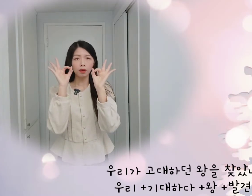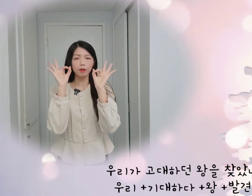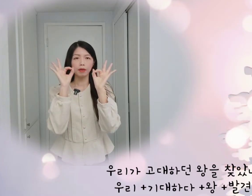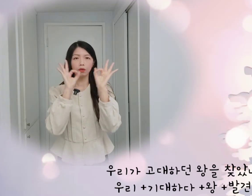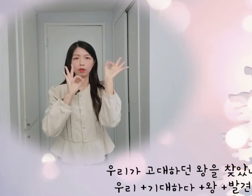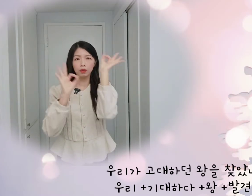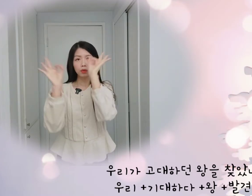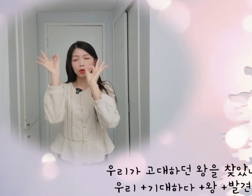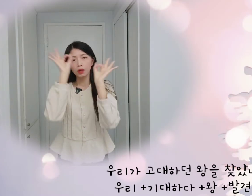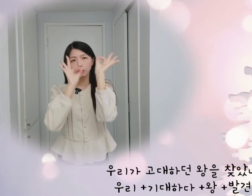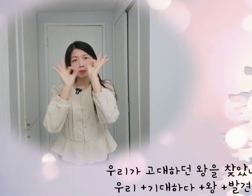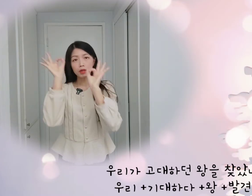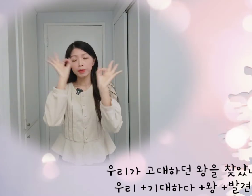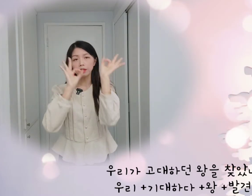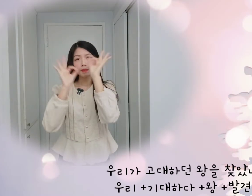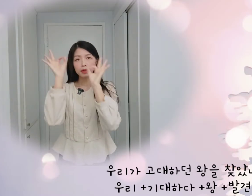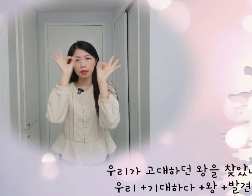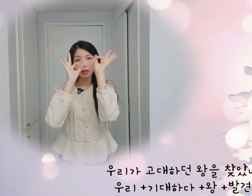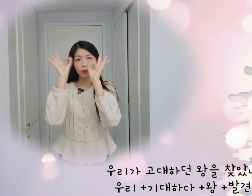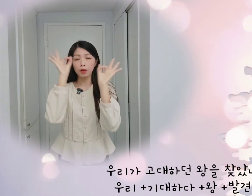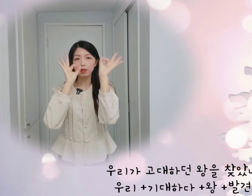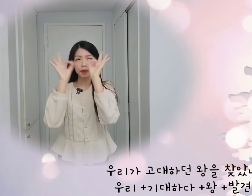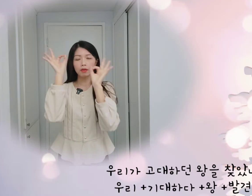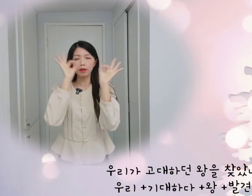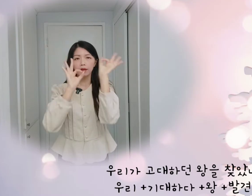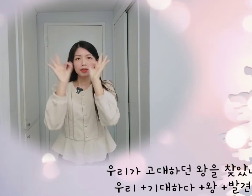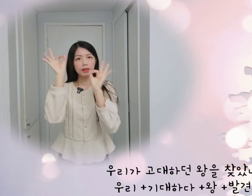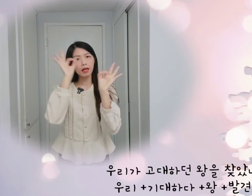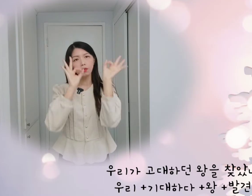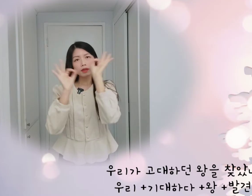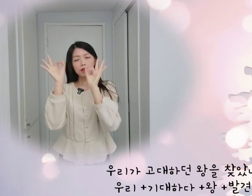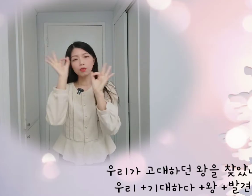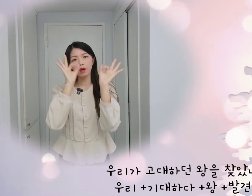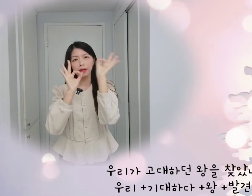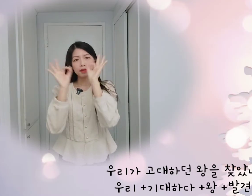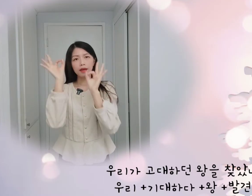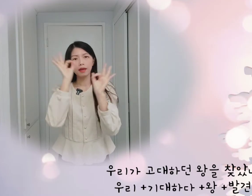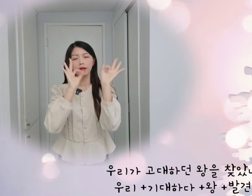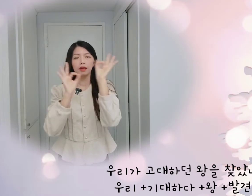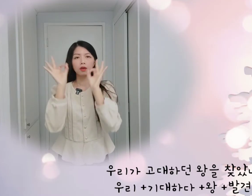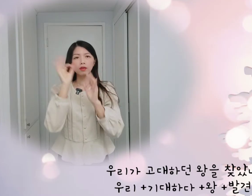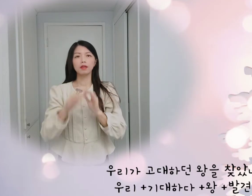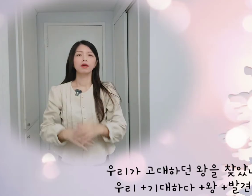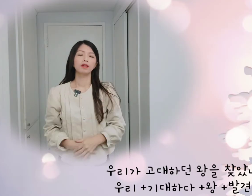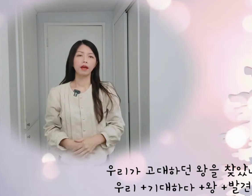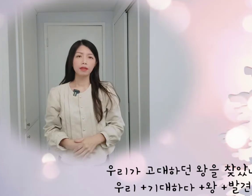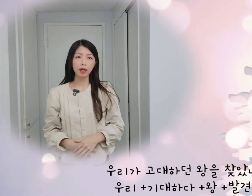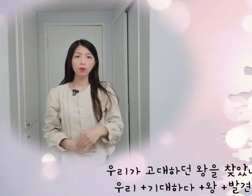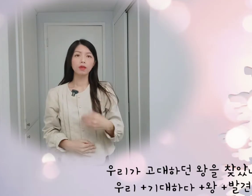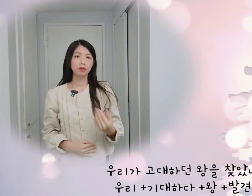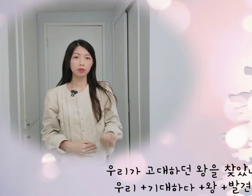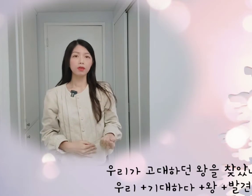엄지검지를 동그랗게 만들어 주시고 눈앞에서 빙글빙글 돌리시면 찾다라고 한 뜻의 수어가 맞는데 이거는